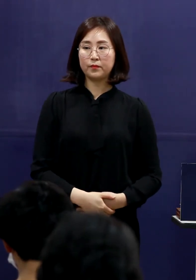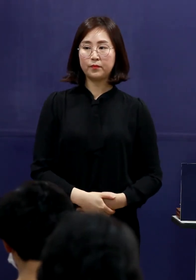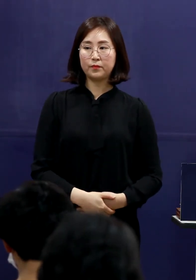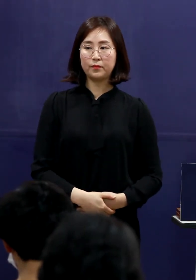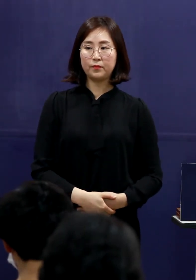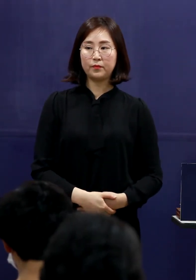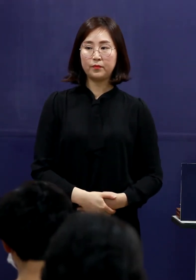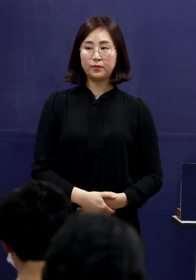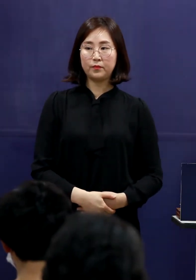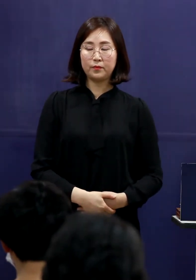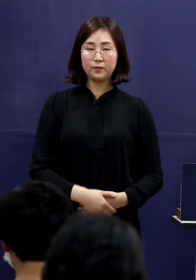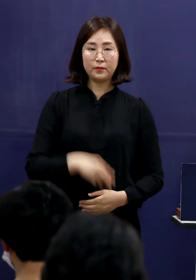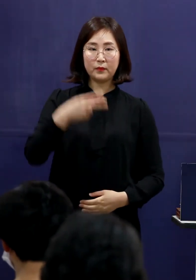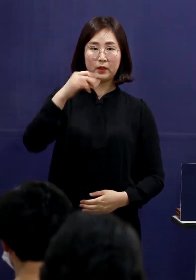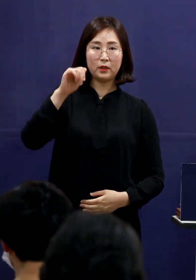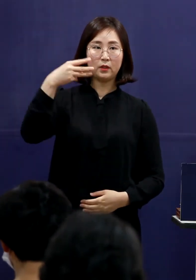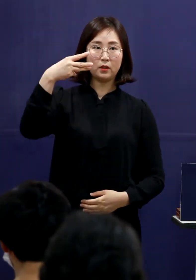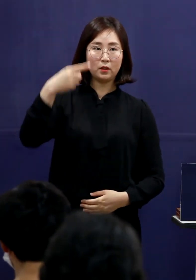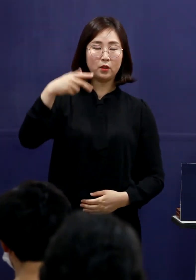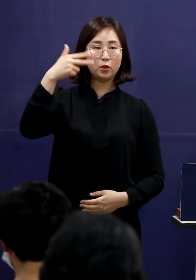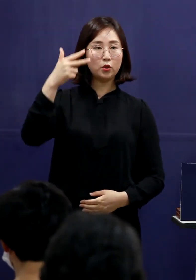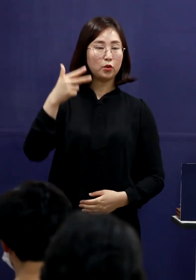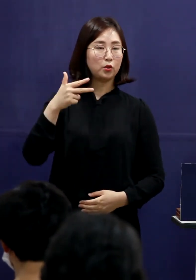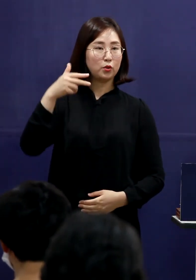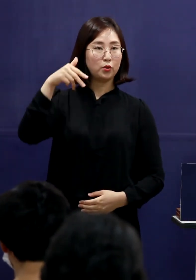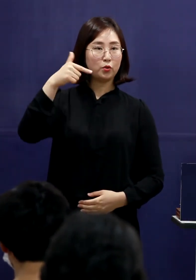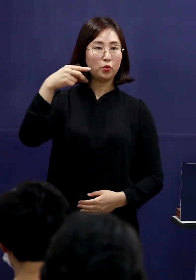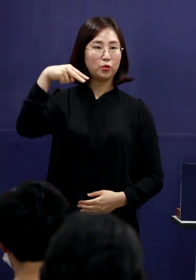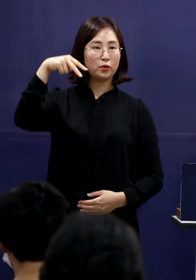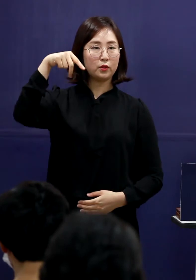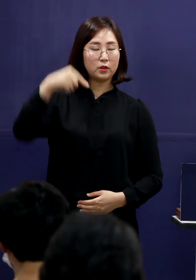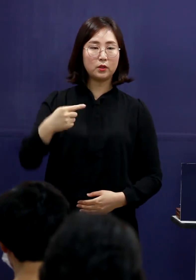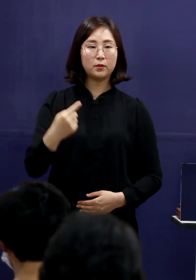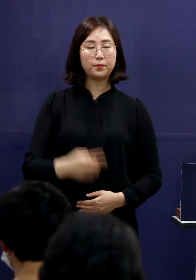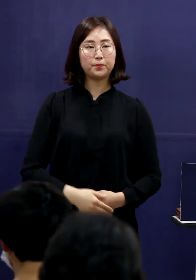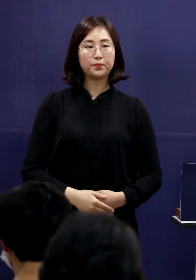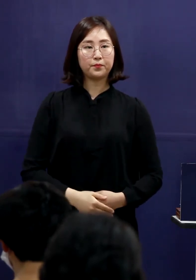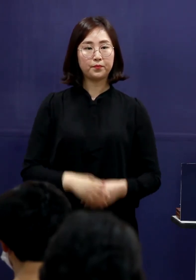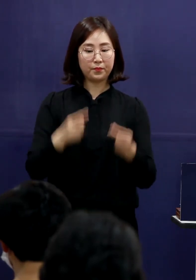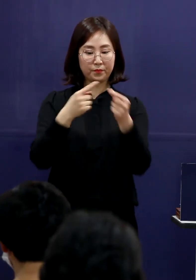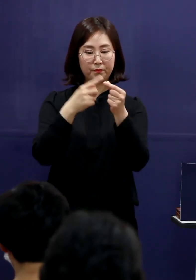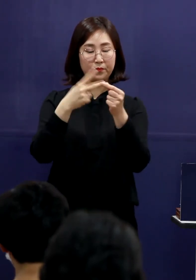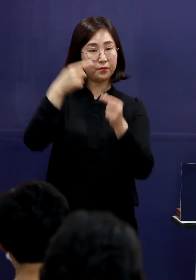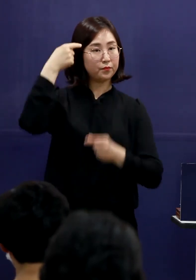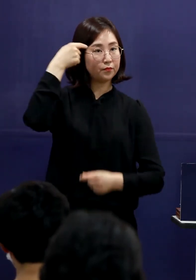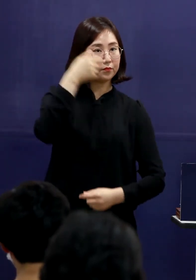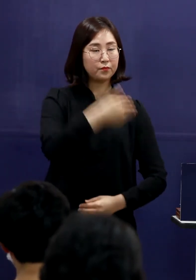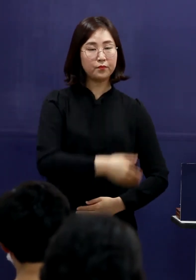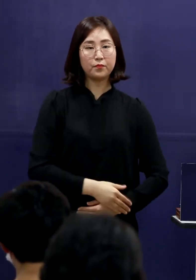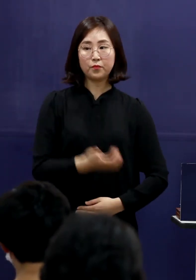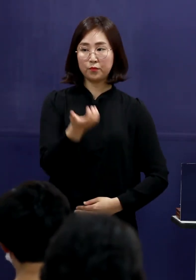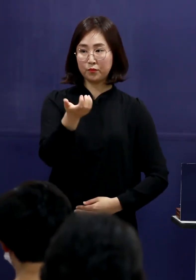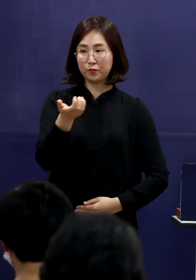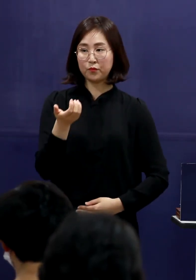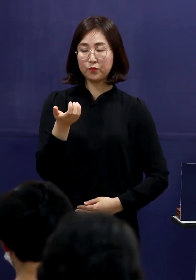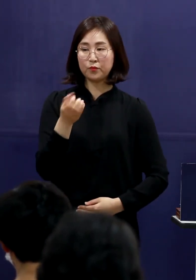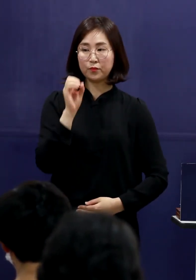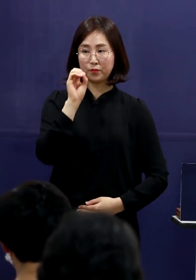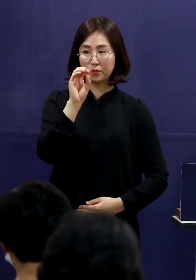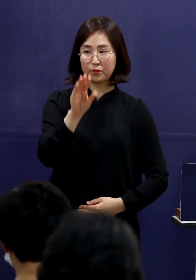네, 디트뉴스 하채희 기자입니다. 이어서 두 가지 질문드리겠습니다. 좀 전에